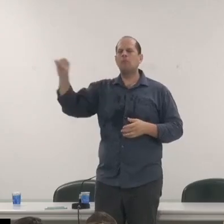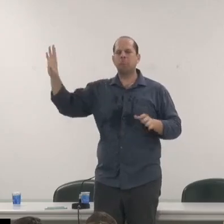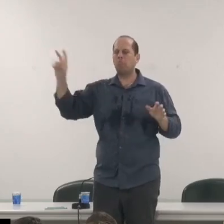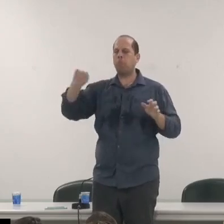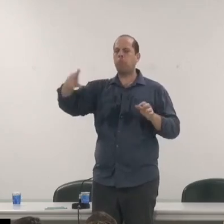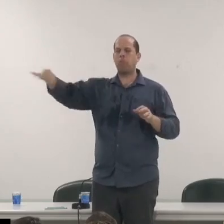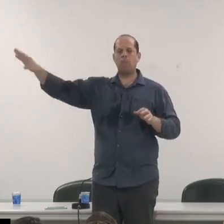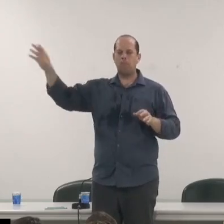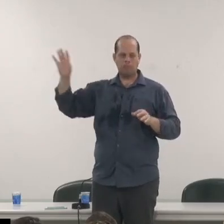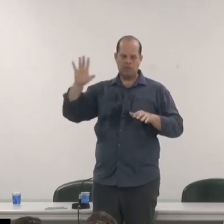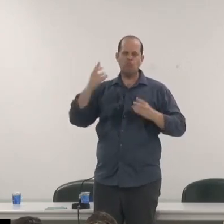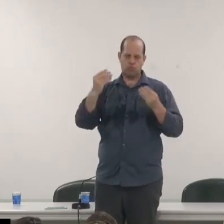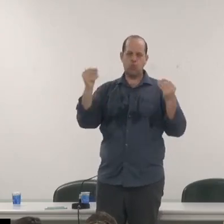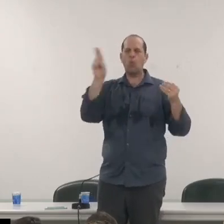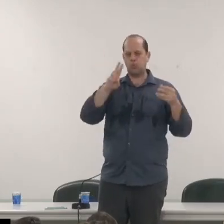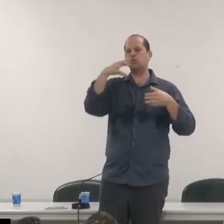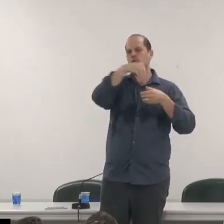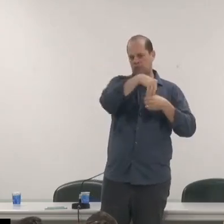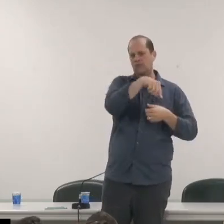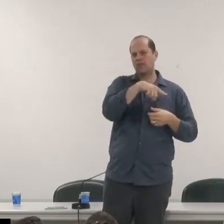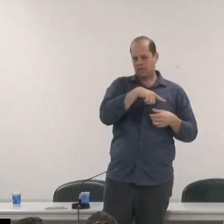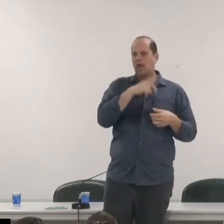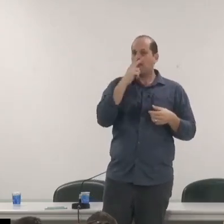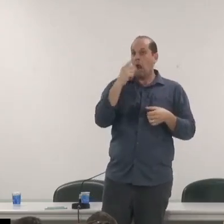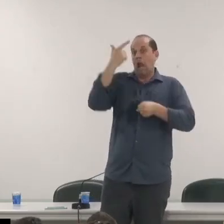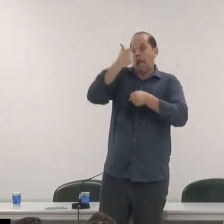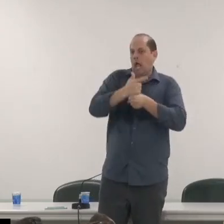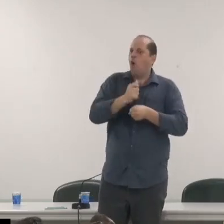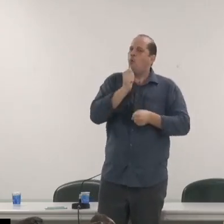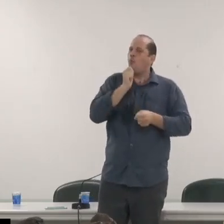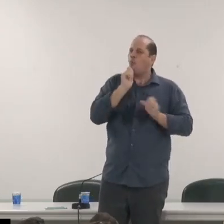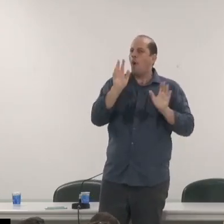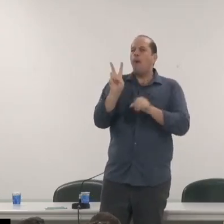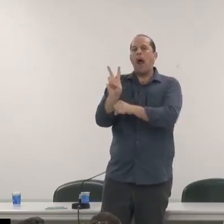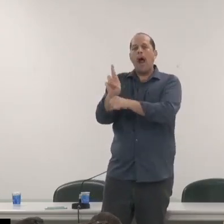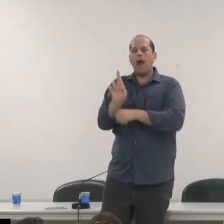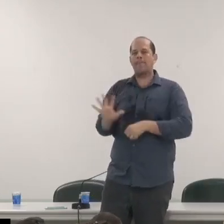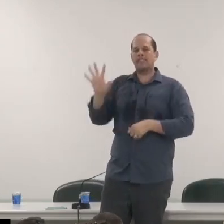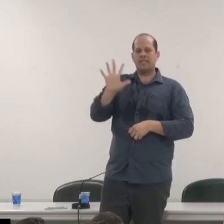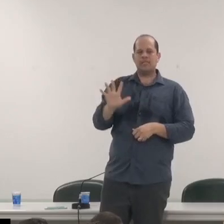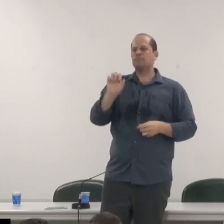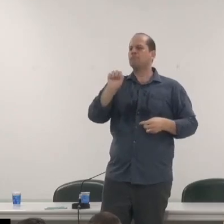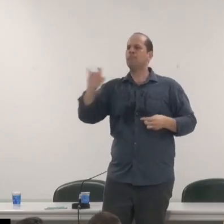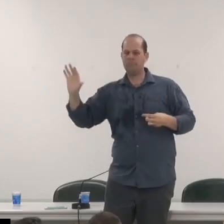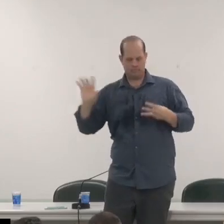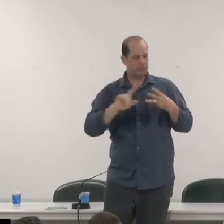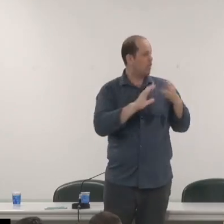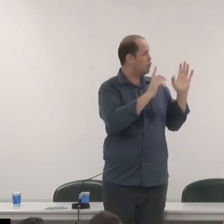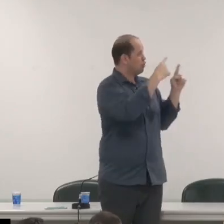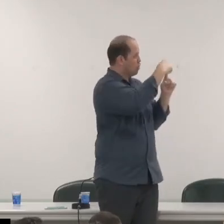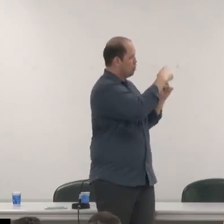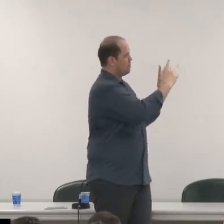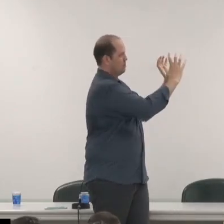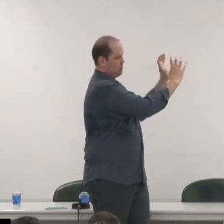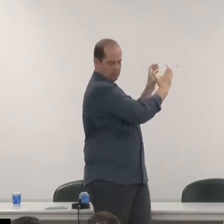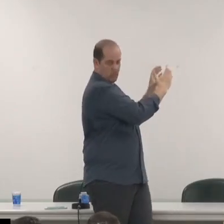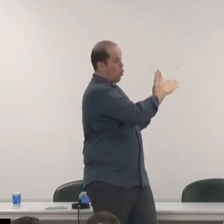se comunicando. Ou a gente começa só o começo da palavra, o nosso interlocutor demonstra que já entendeu e essa soletração é interrompida,